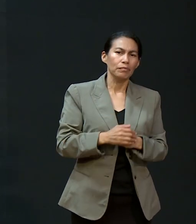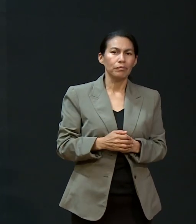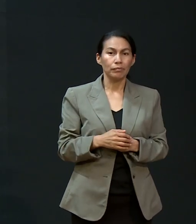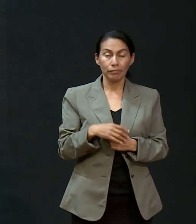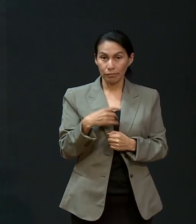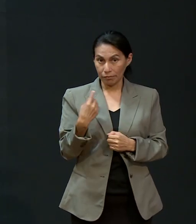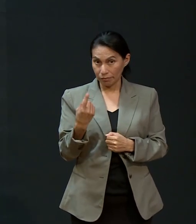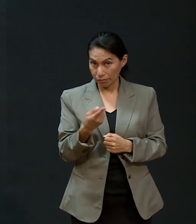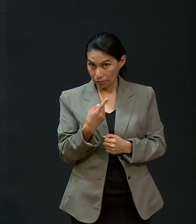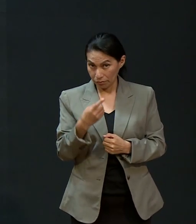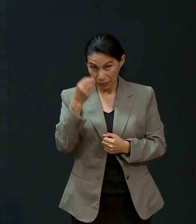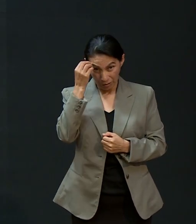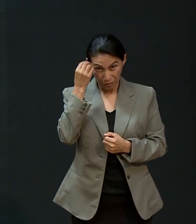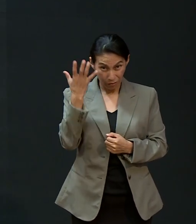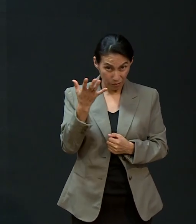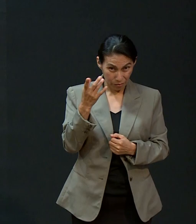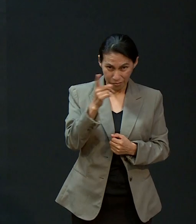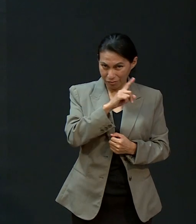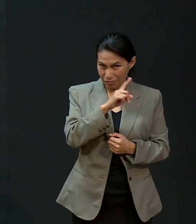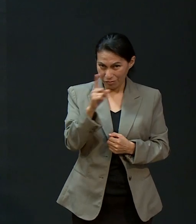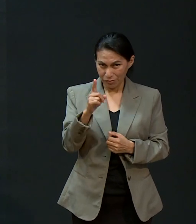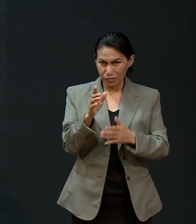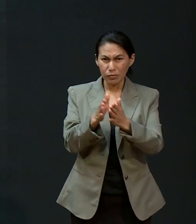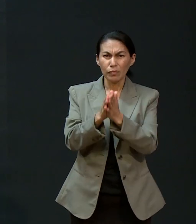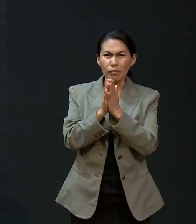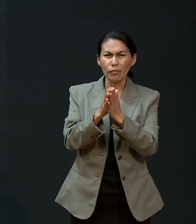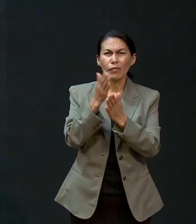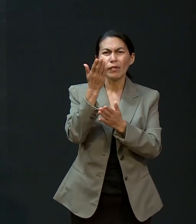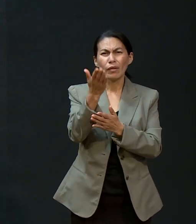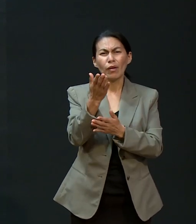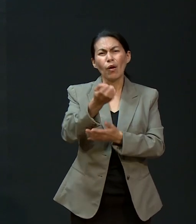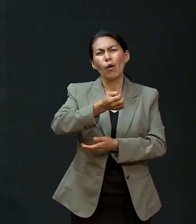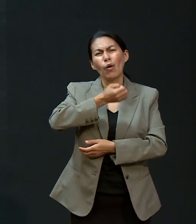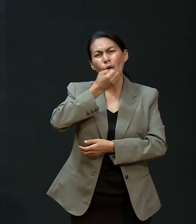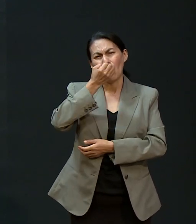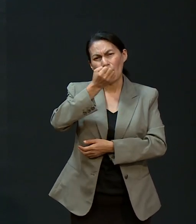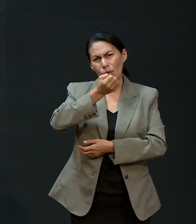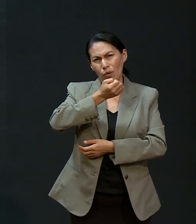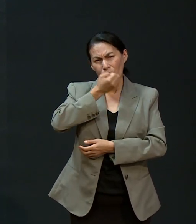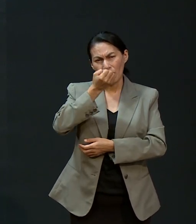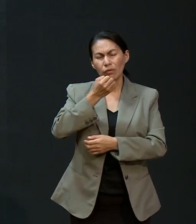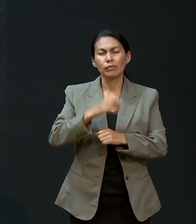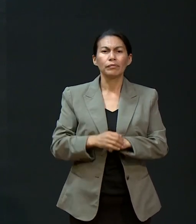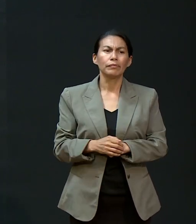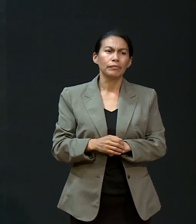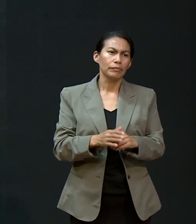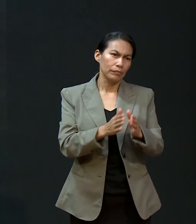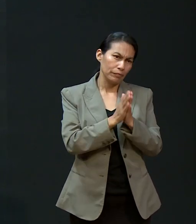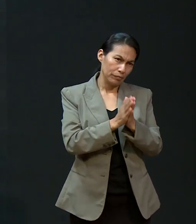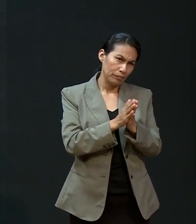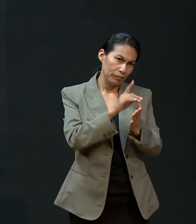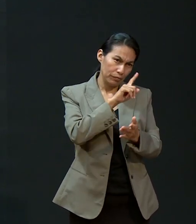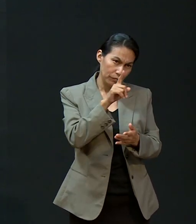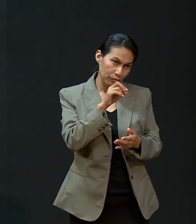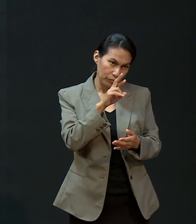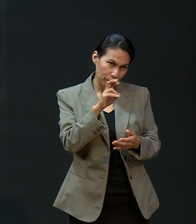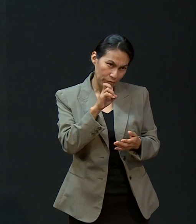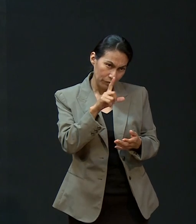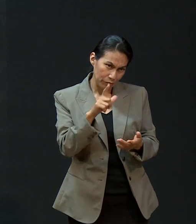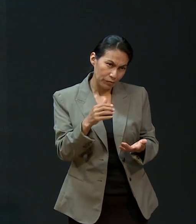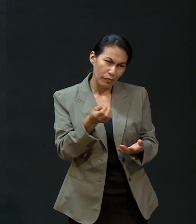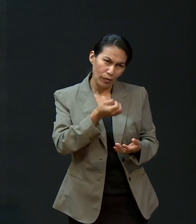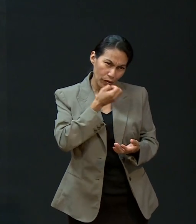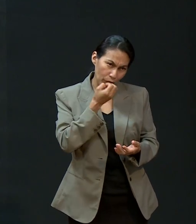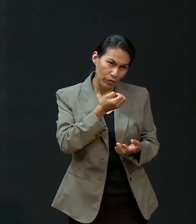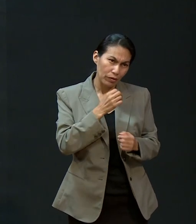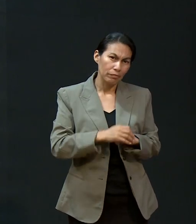y esperanza. Y no olvidemos esto, voy a pedir que inclinemos el rostro porque vamos a hacer